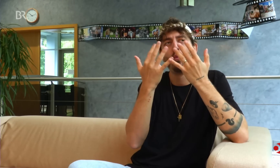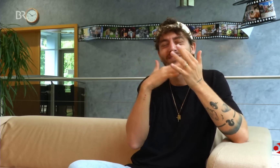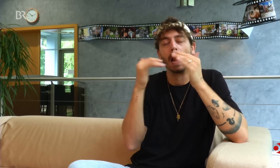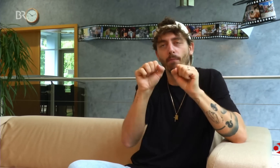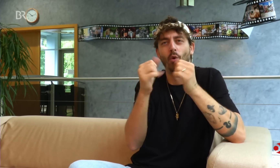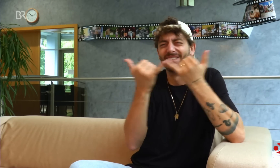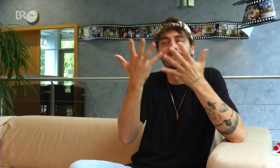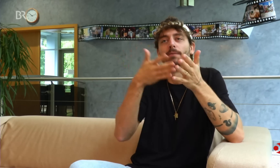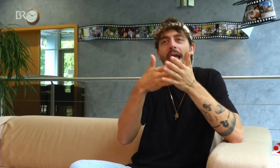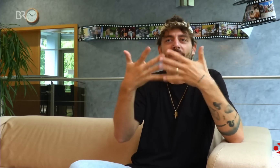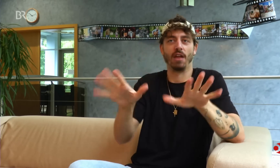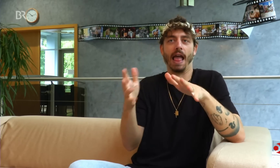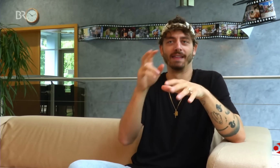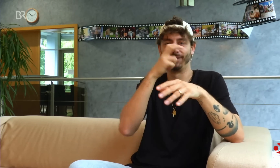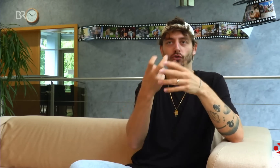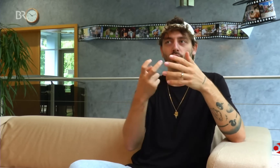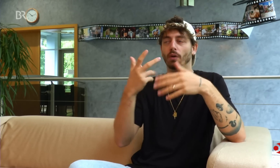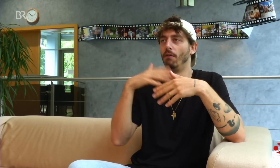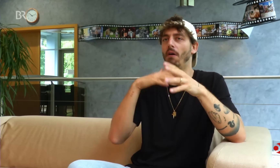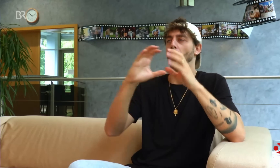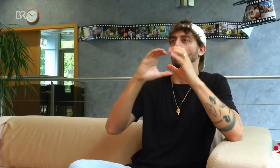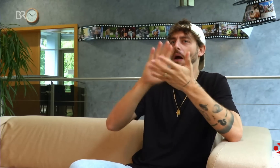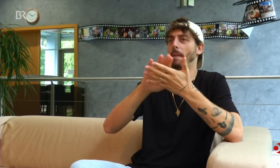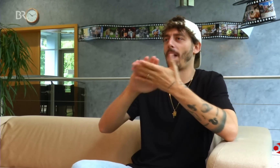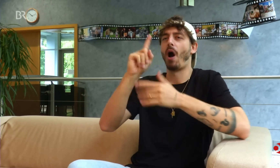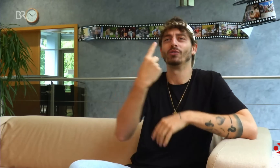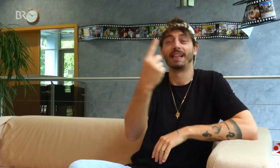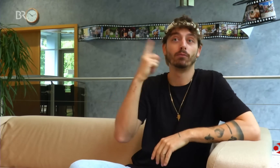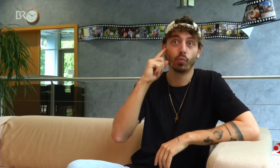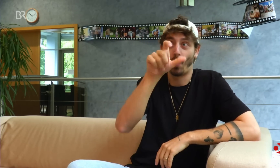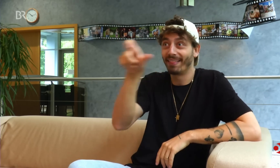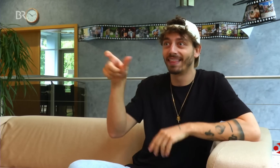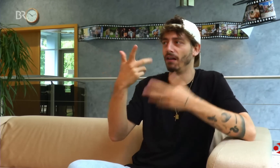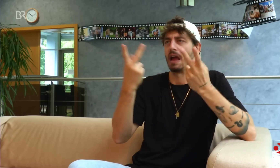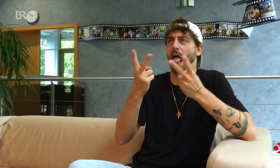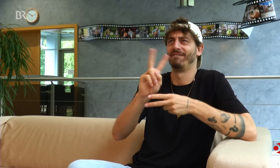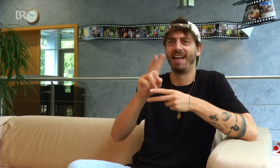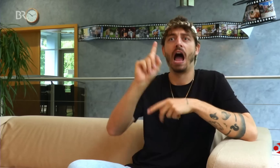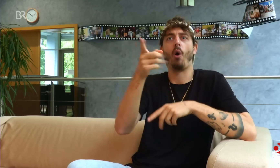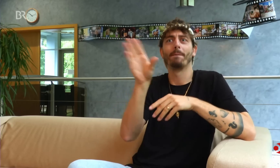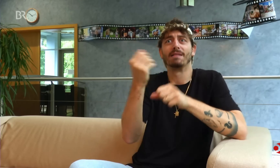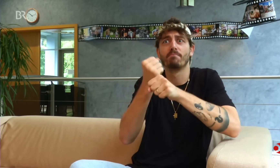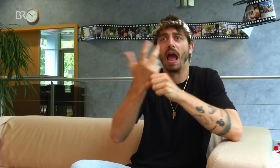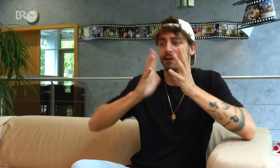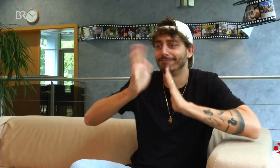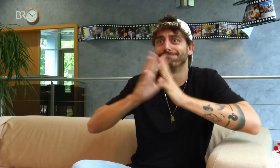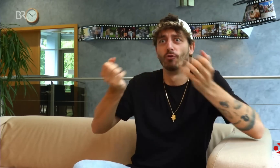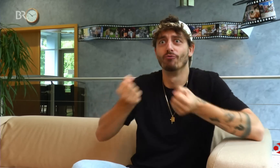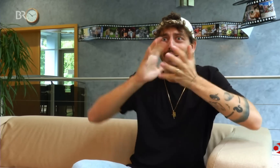und versucht, eine Atmosphäre zu schaffen, die so barrierefrei wie möglich ist. So hat die Kommunikation gleich geklappt und egal wer, alle haben mitgemacht und versucht, ein